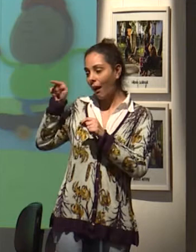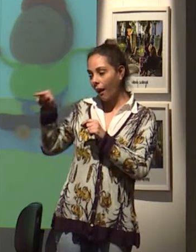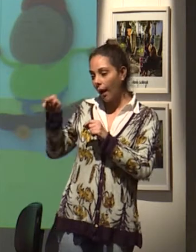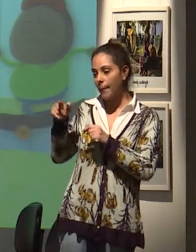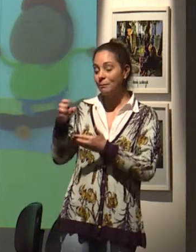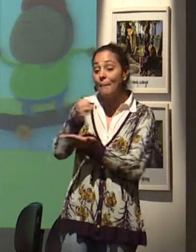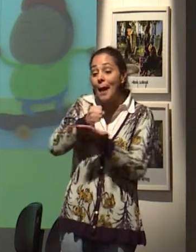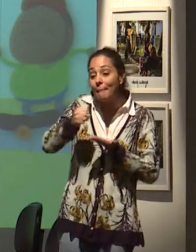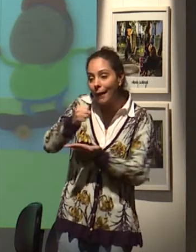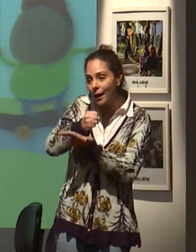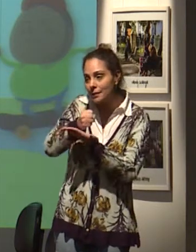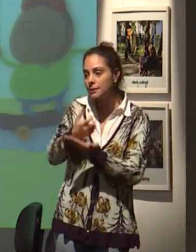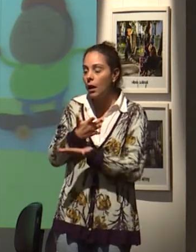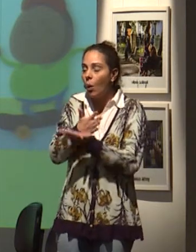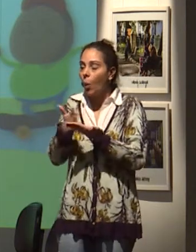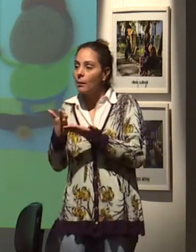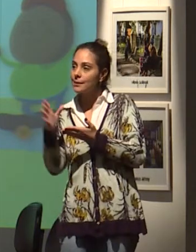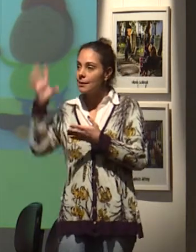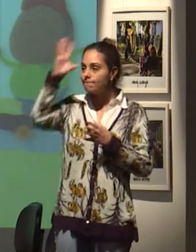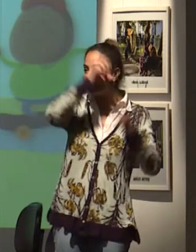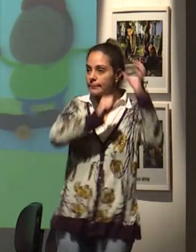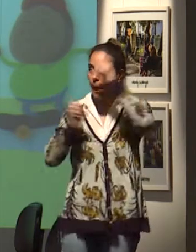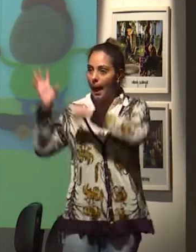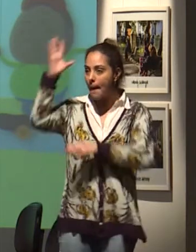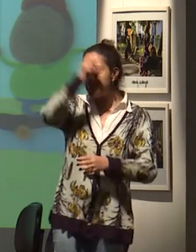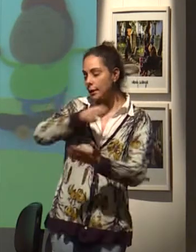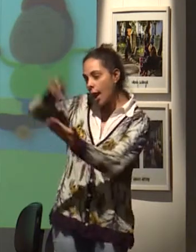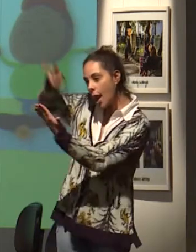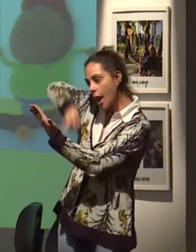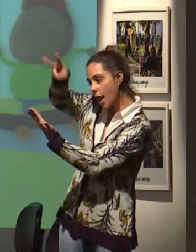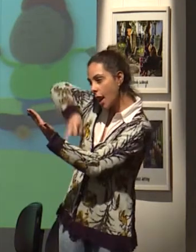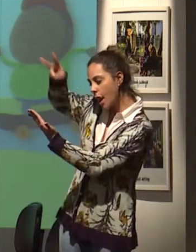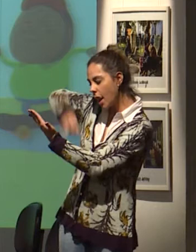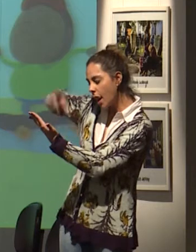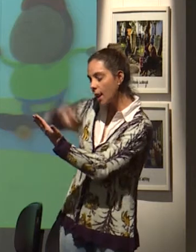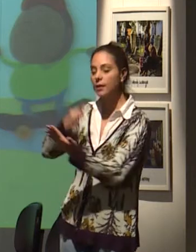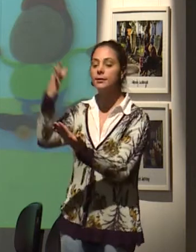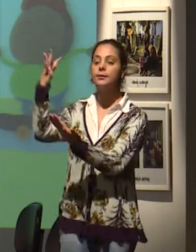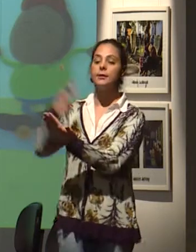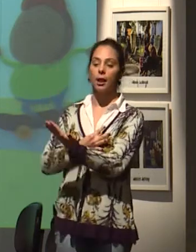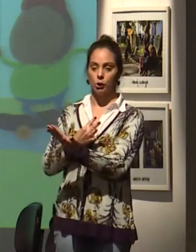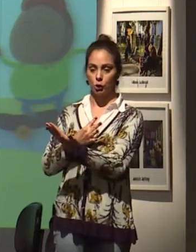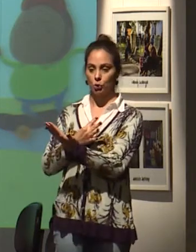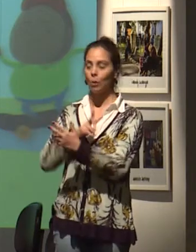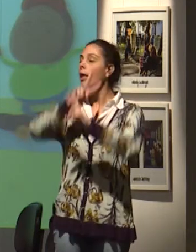O que acontece lá é que assim que eu comecei a aprender o básico, né, fui fazer a leitura dos